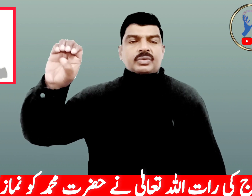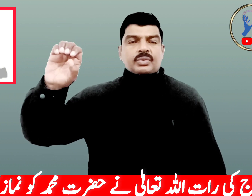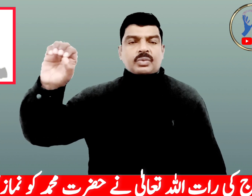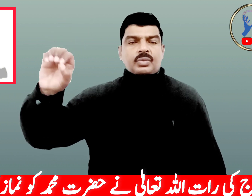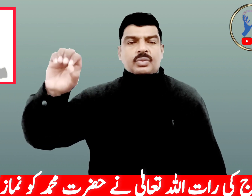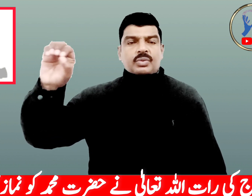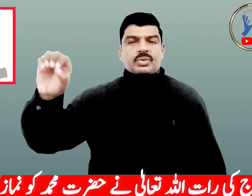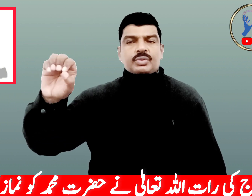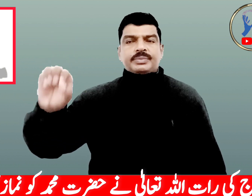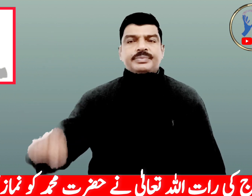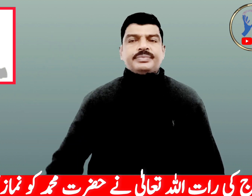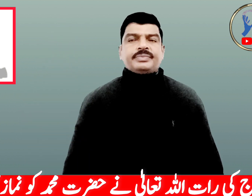کو